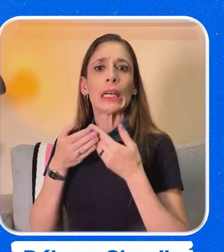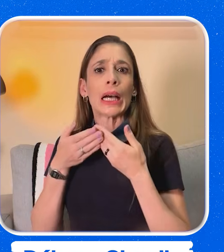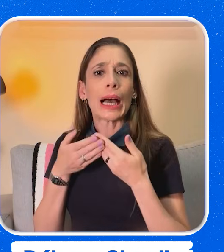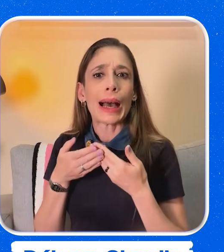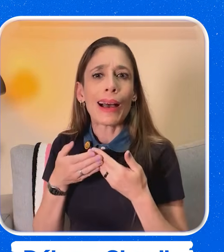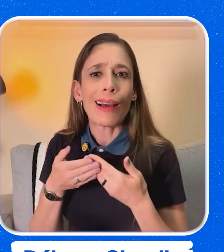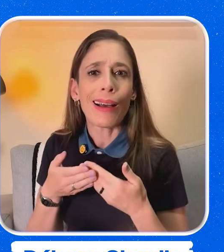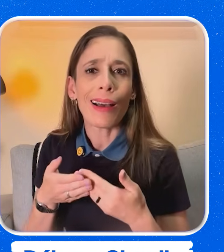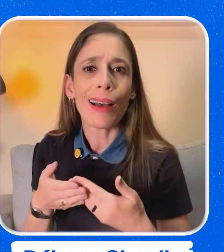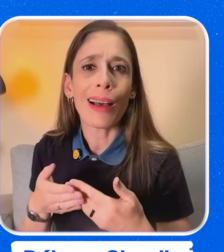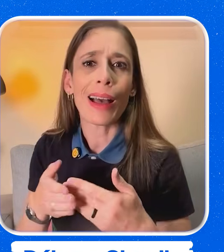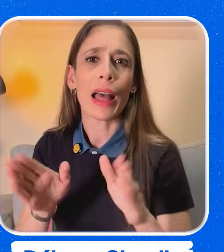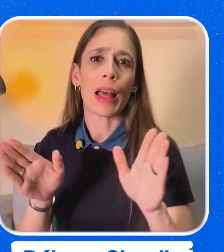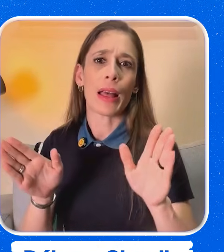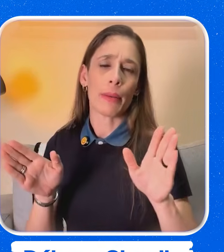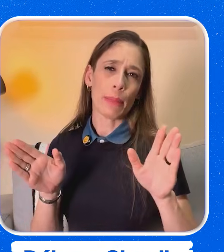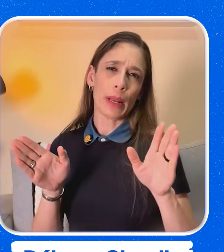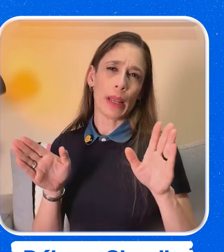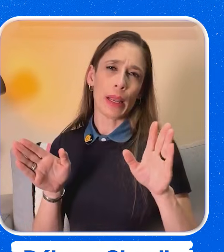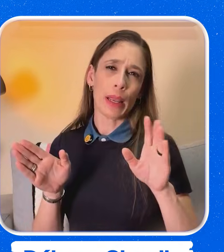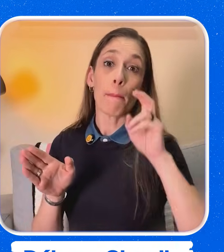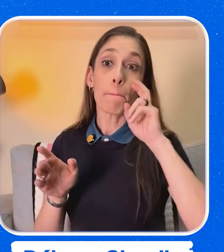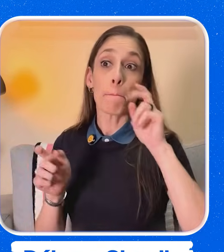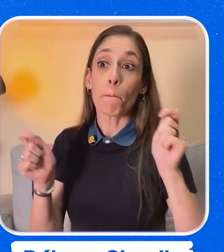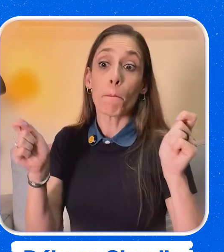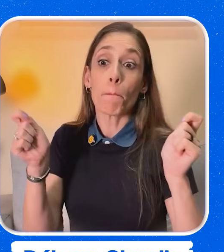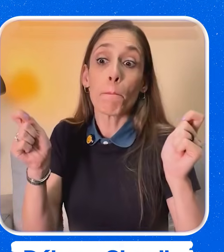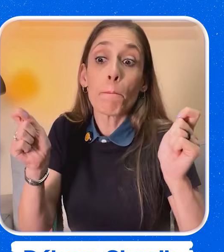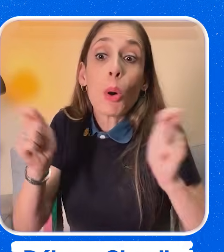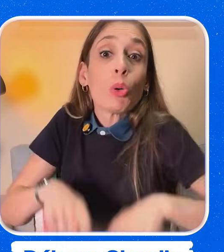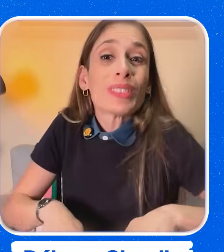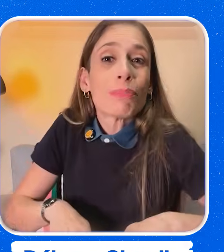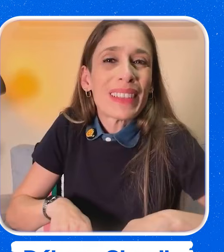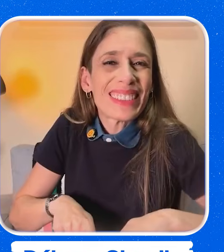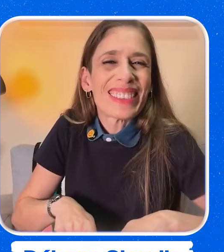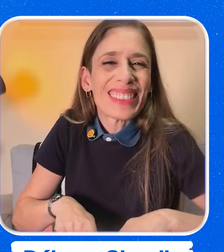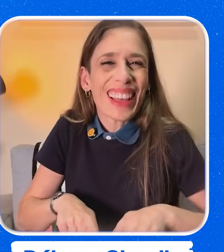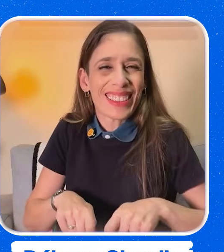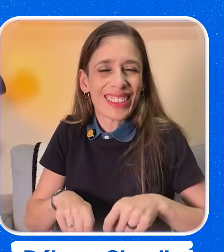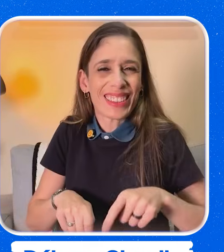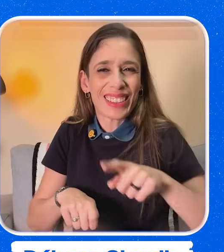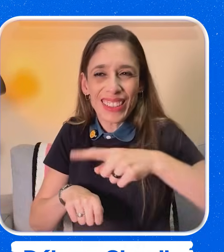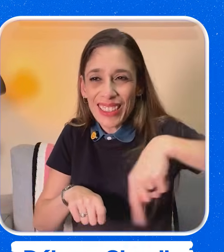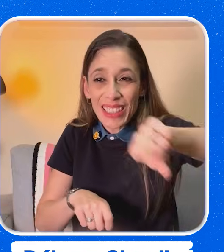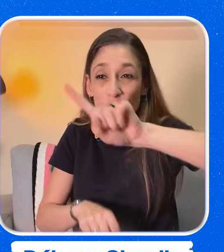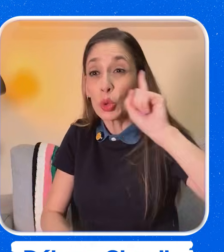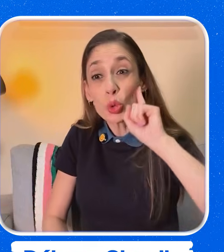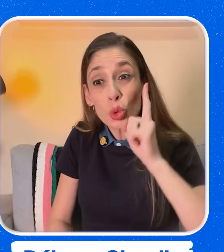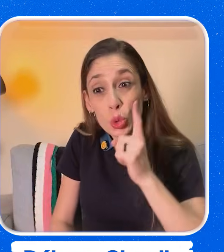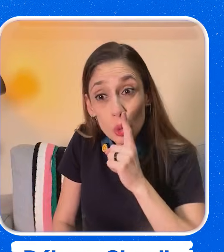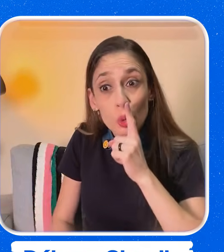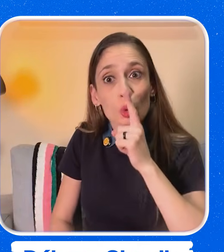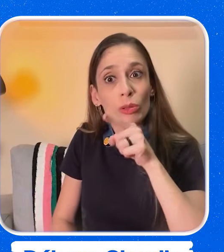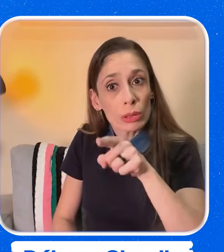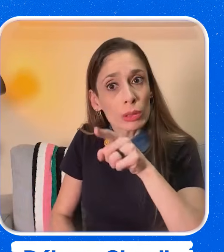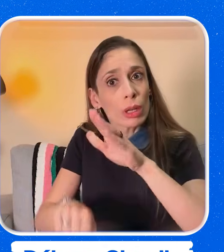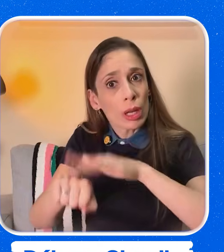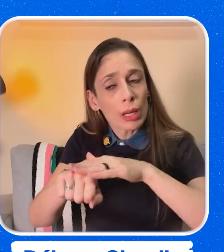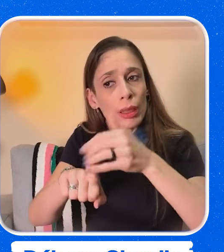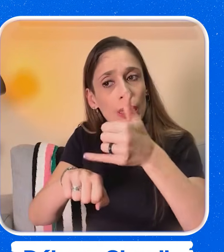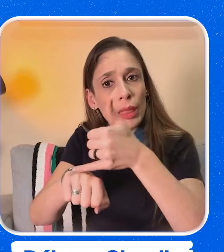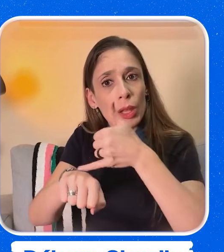um curso em Libras para essas pessoas aprenderem a tatuar, né? Então,